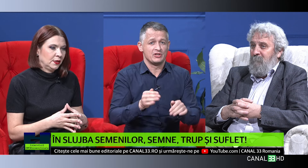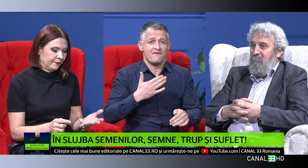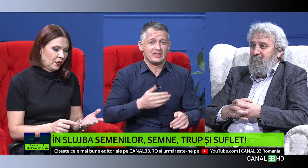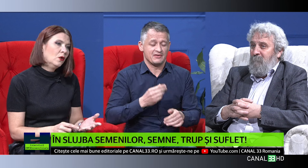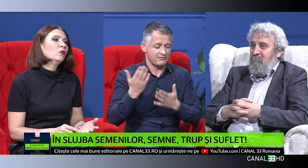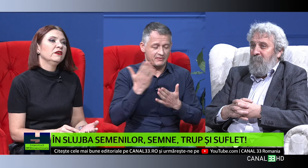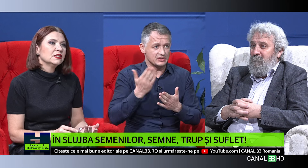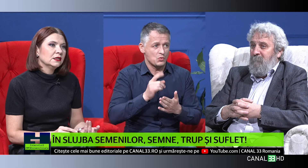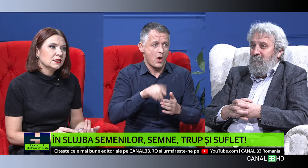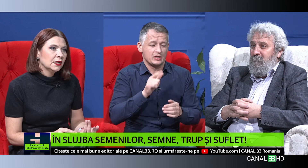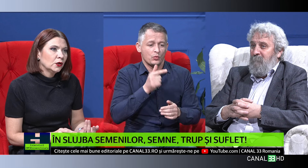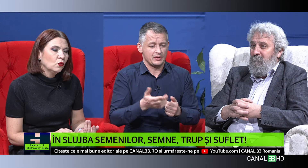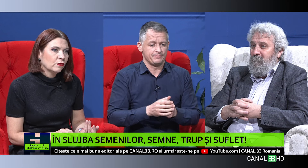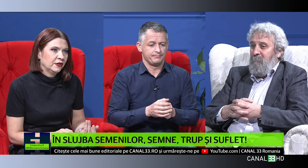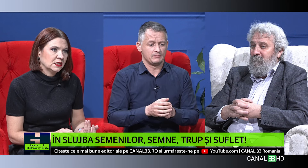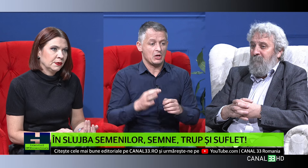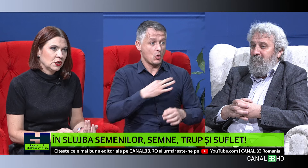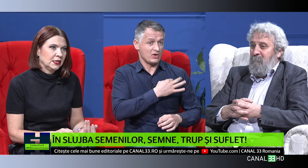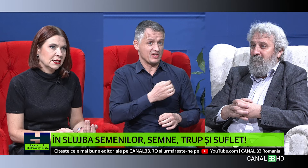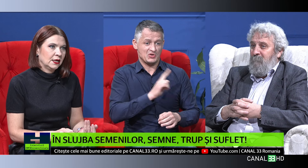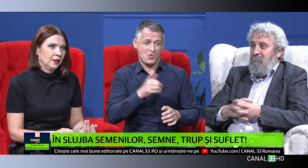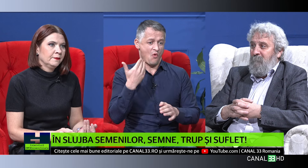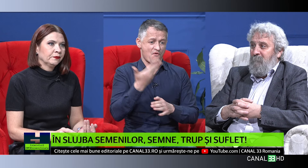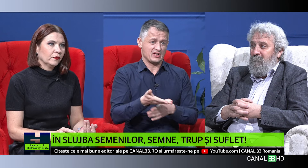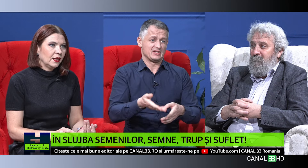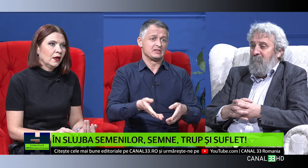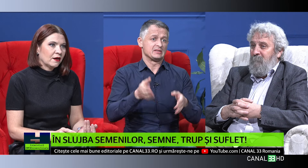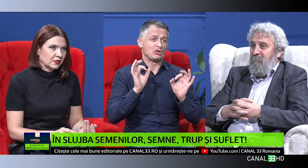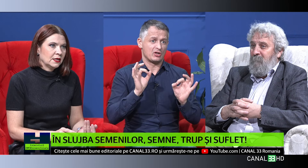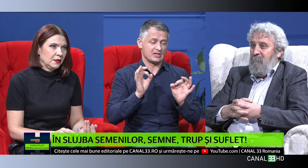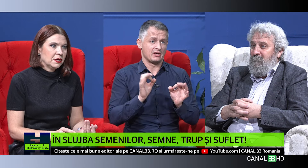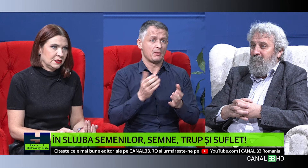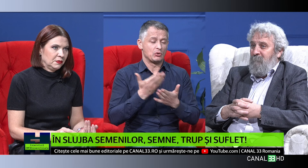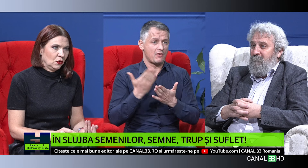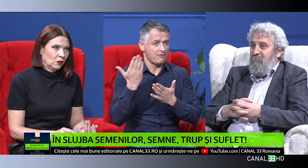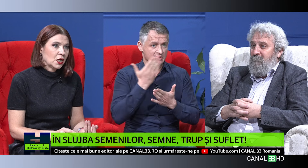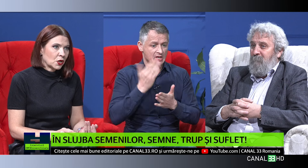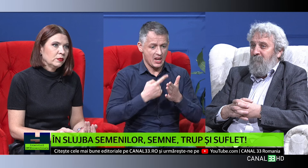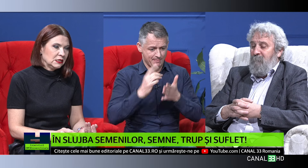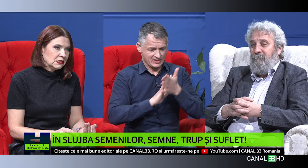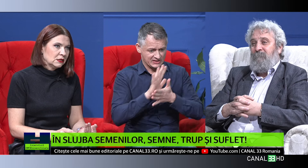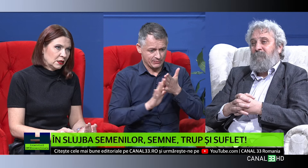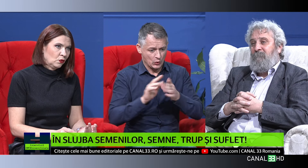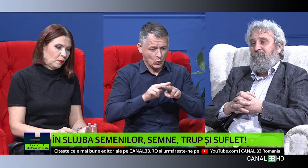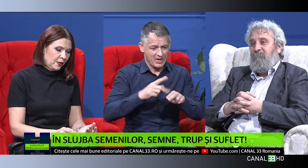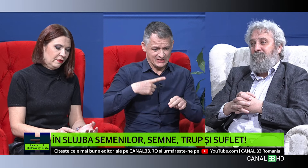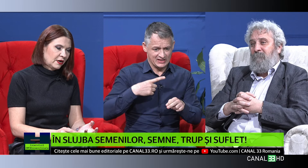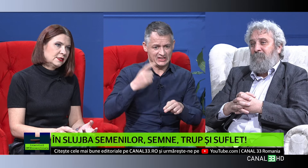unde. Universitățile nu oferă specializare de a învăța limba semnelor, așa cum există în țări europene,